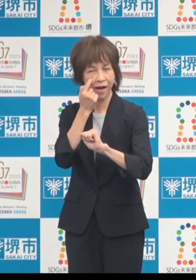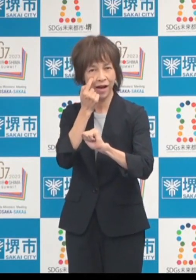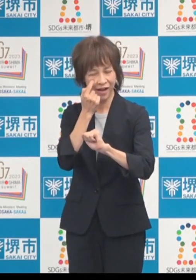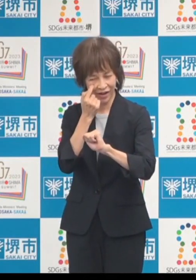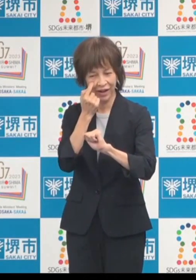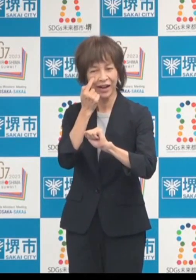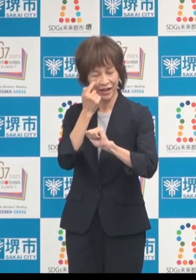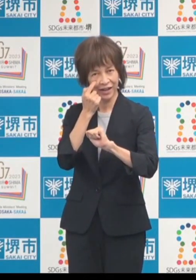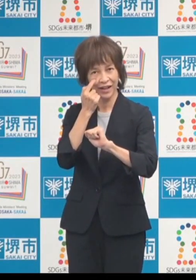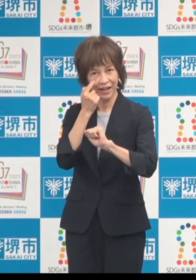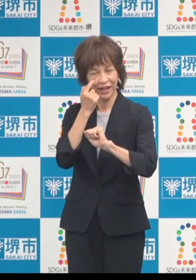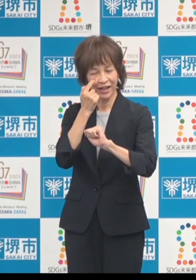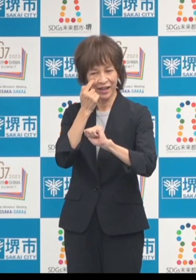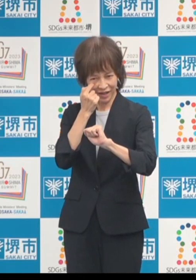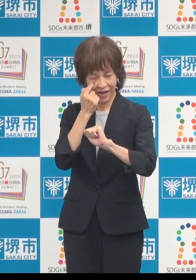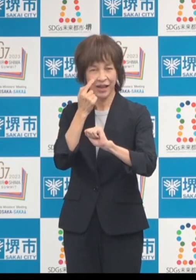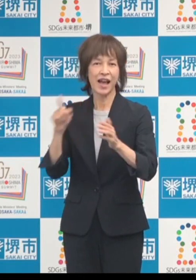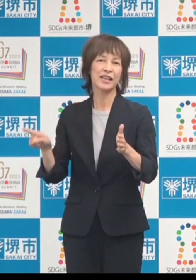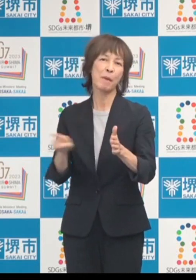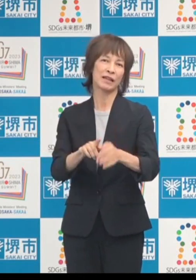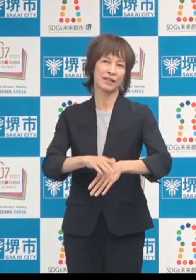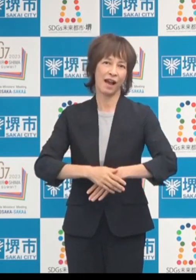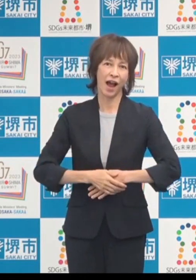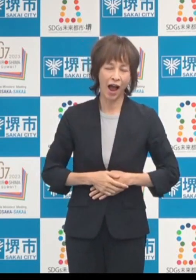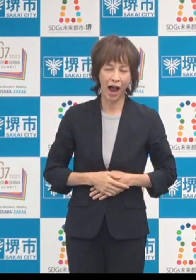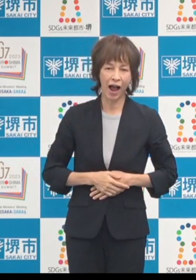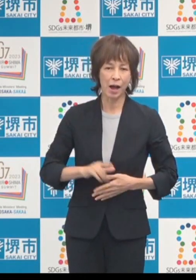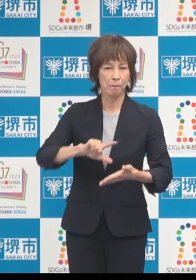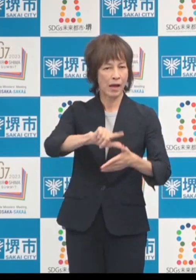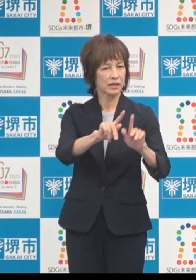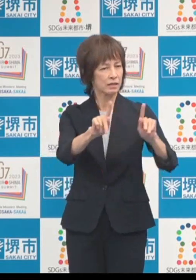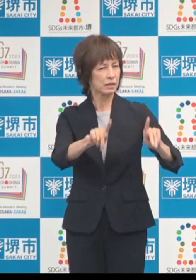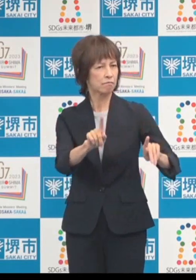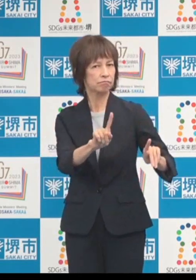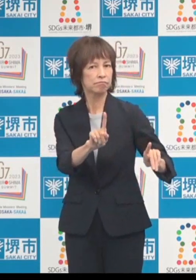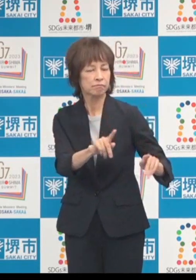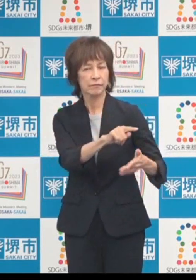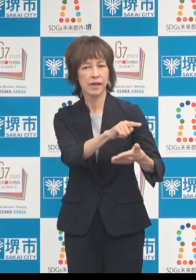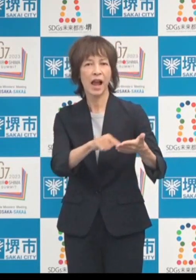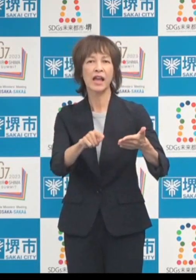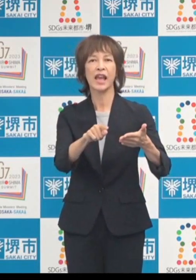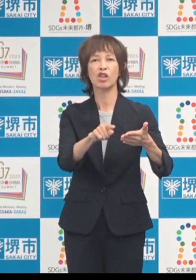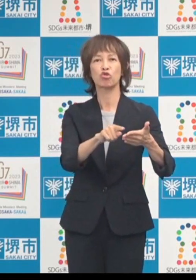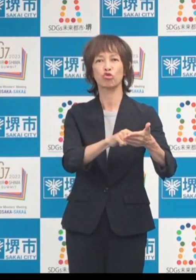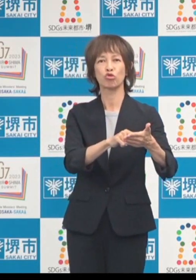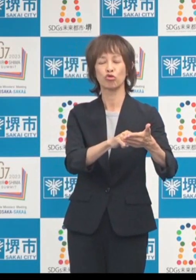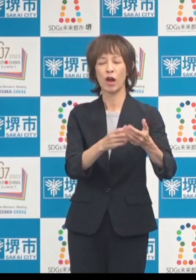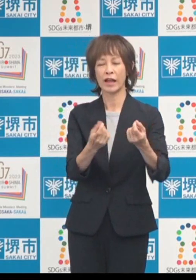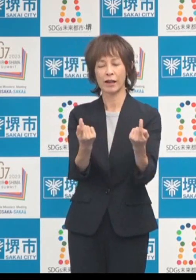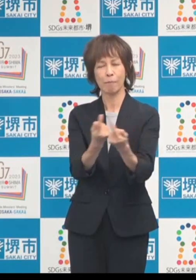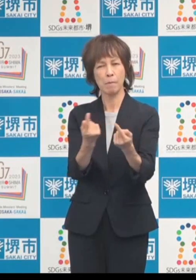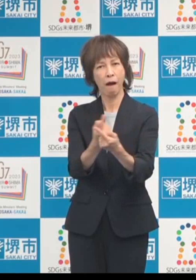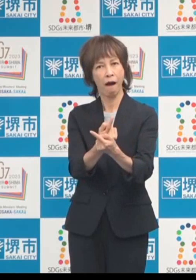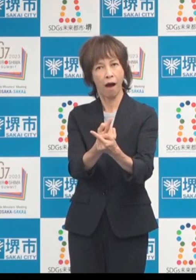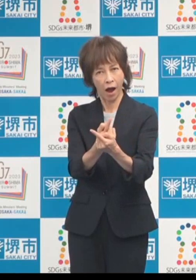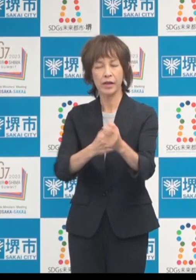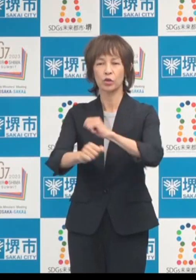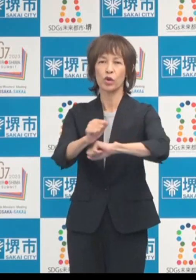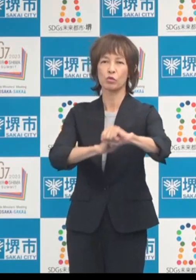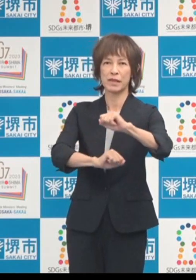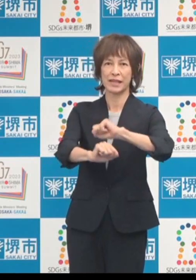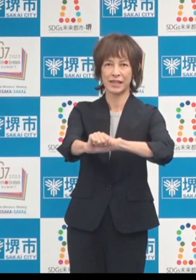実証機会を提供してきました。地域課題を解決するイノベーションに向けた取り組みでありまし